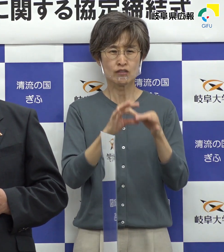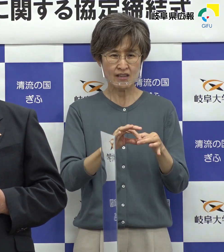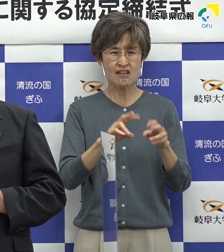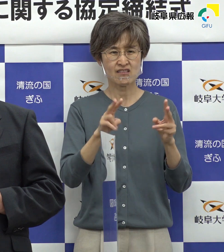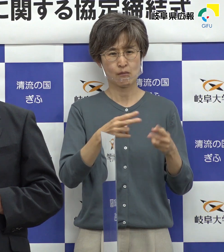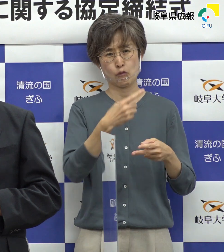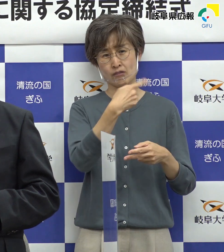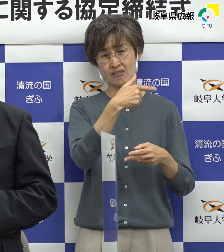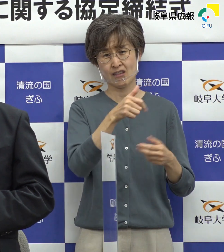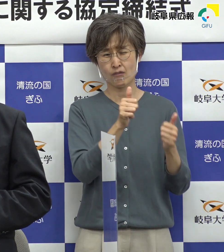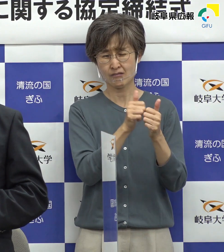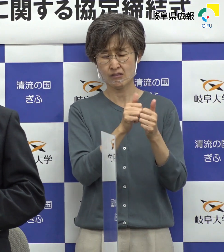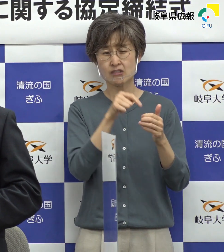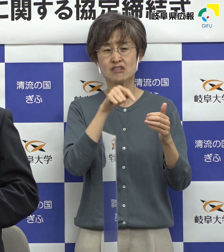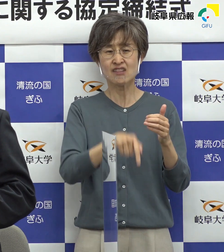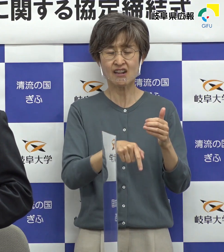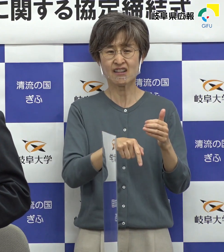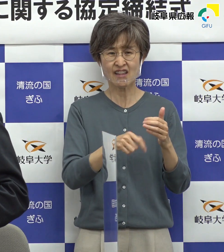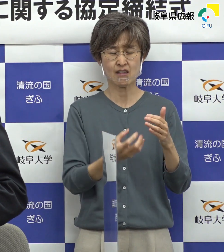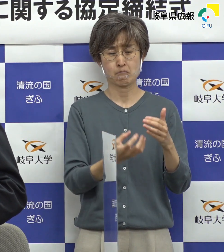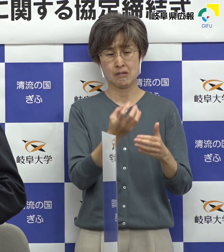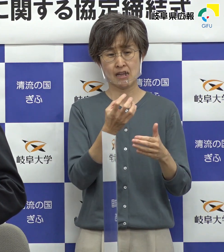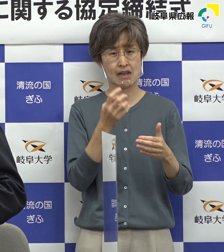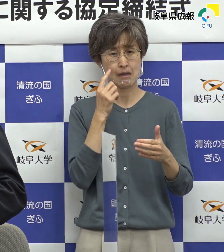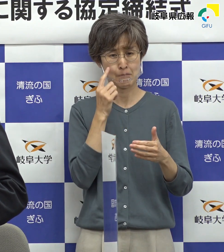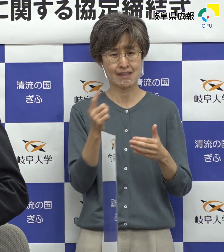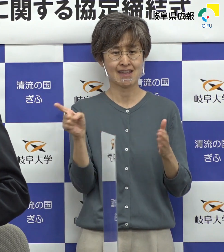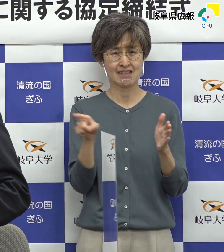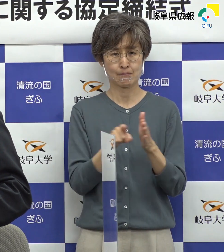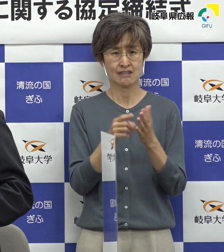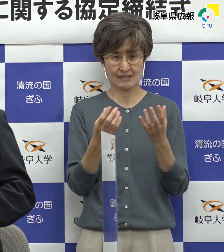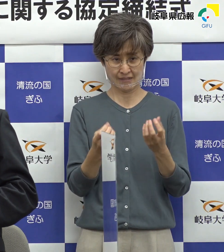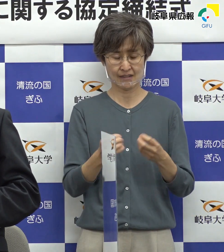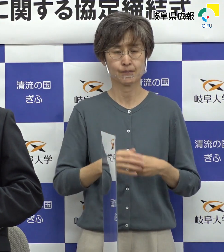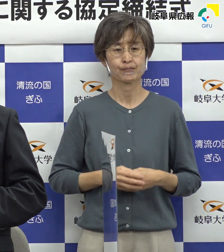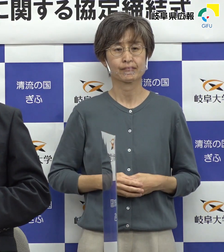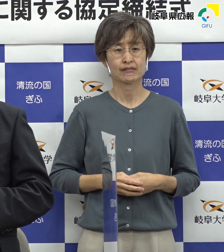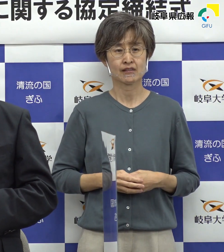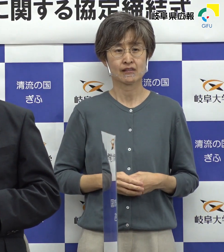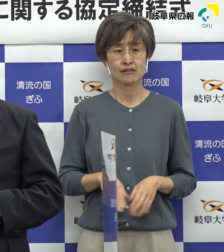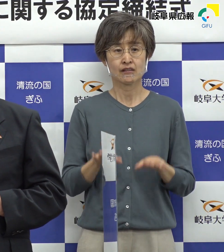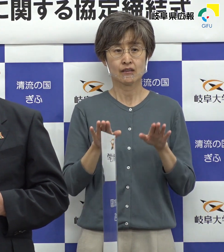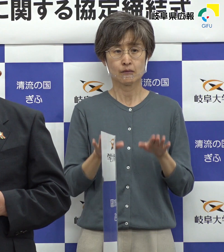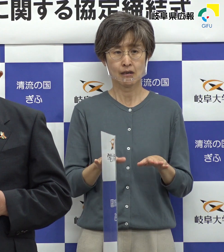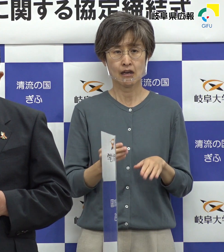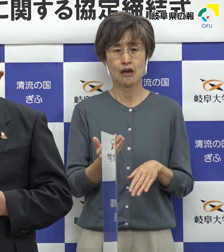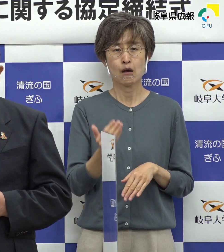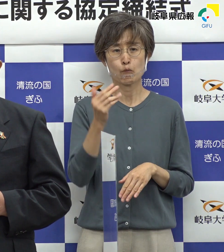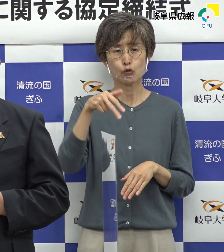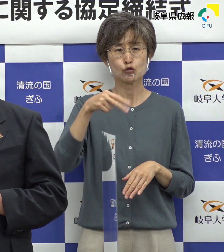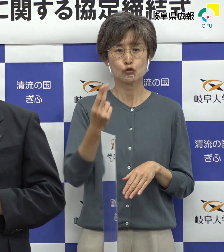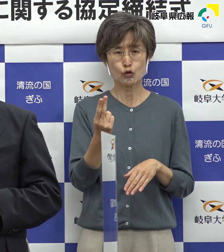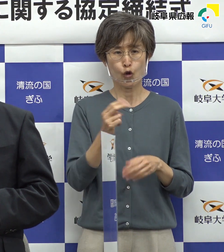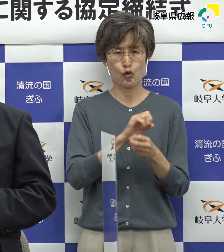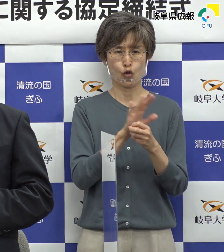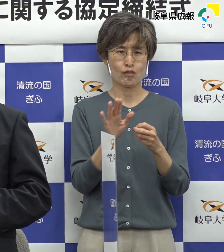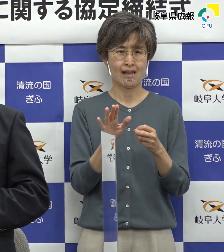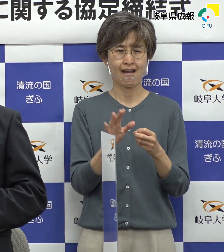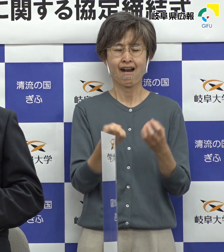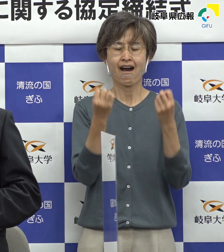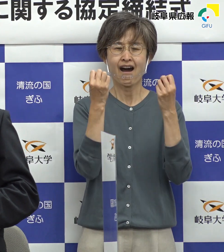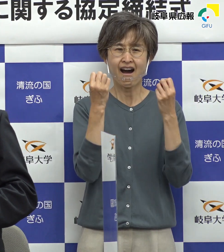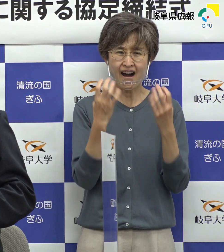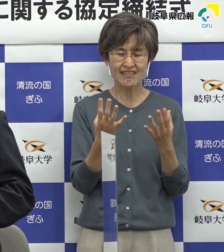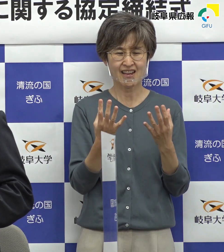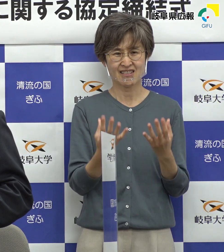論する中で出てきたわけでありまして、ぜひまだポストコロナといいますか、新しい感染症との戦い、人